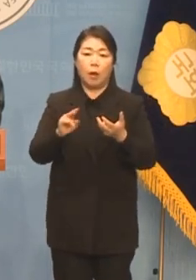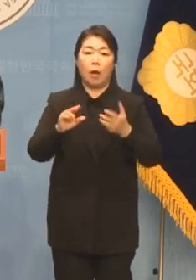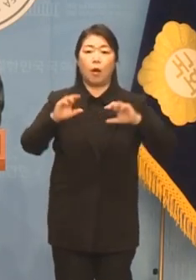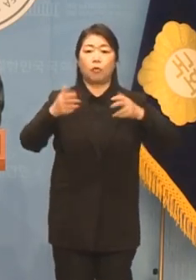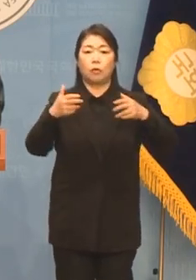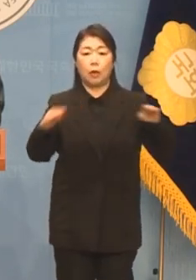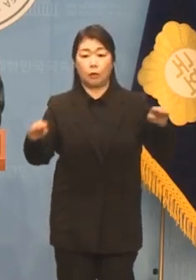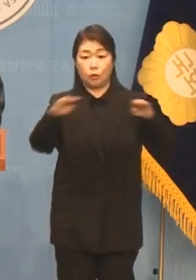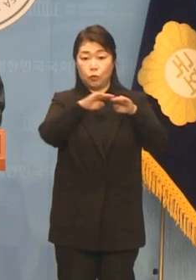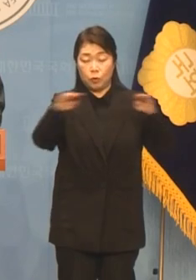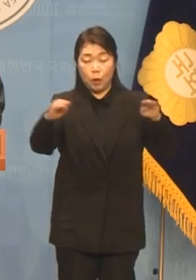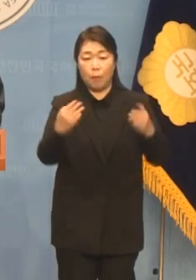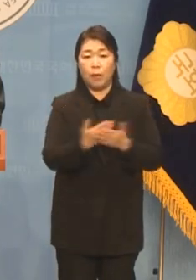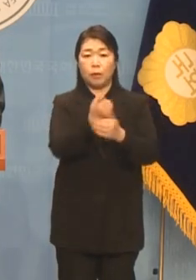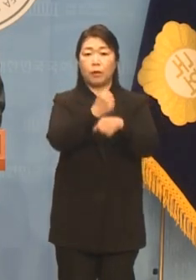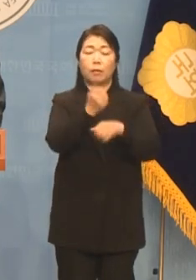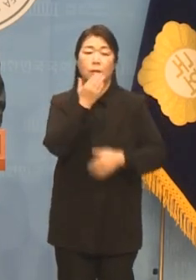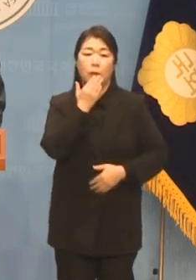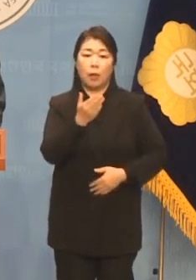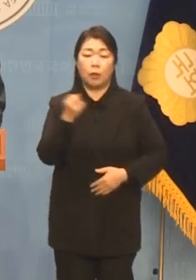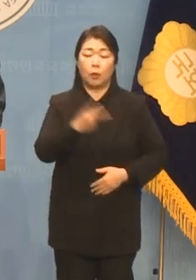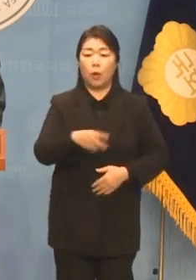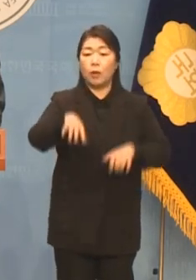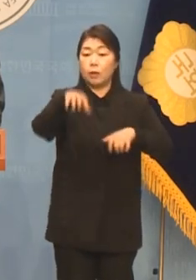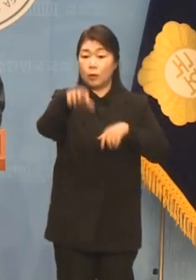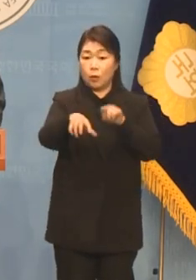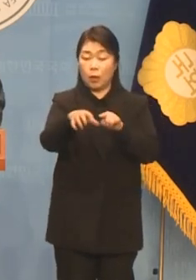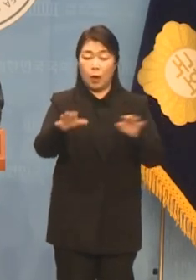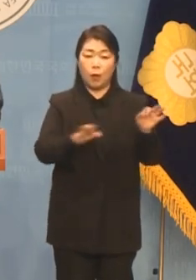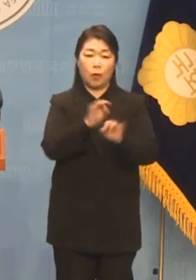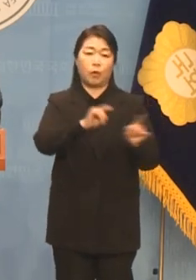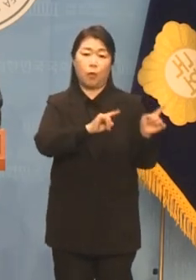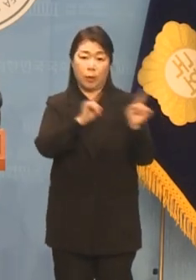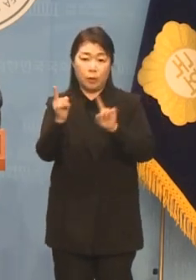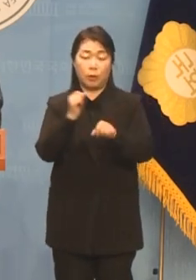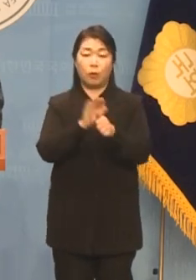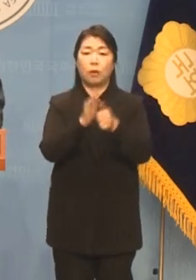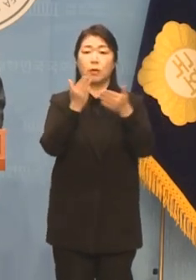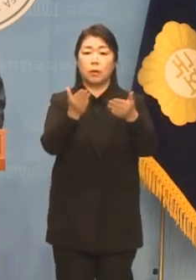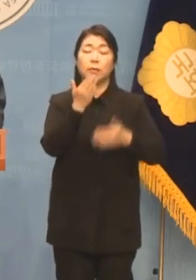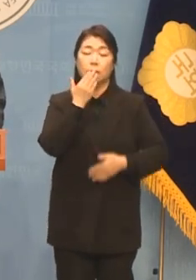경제 활성화에 기여할 것으로 보고 몹시 환영하고